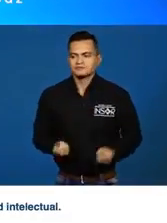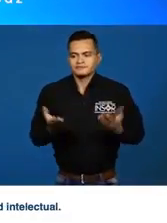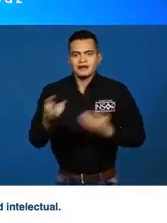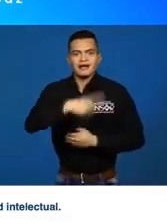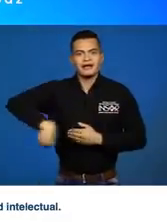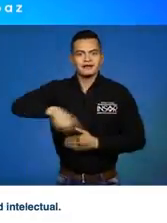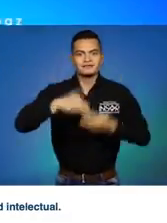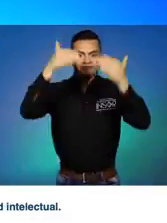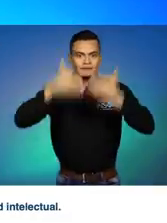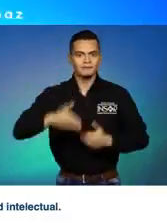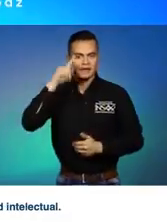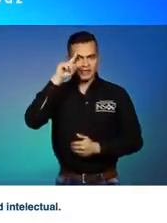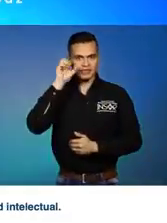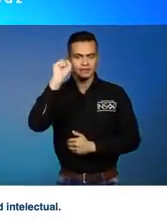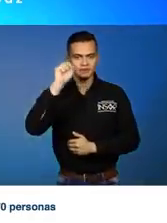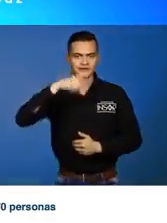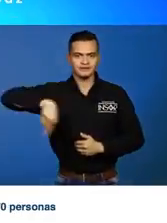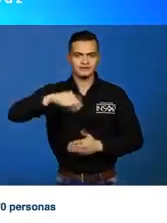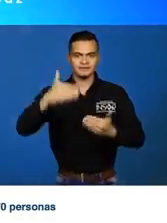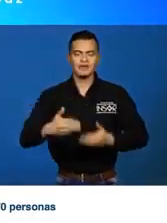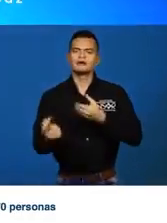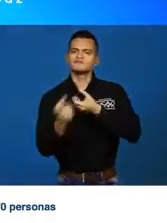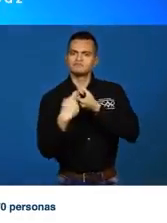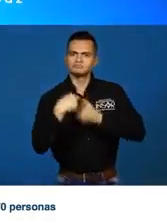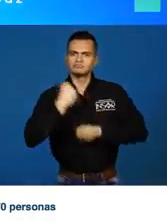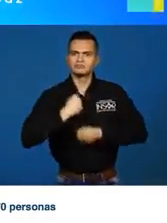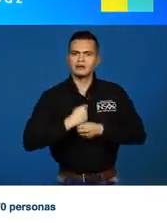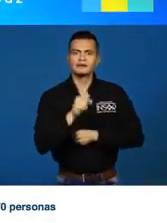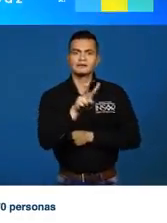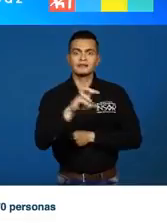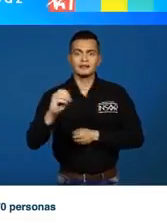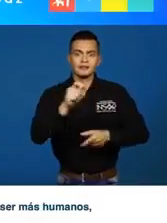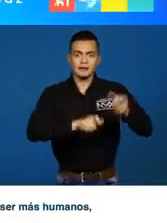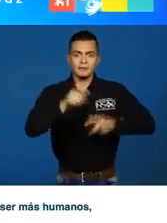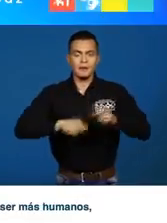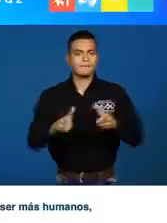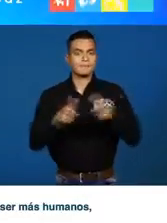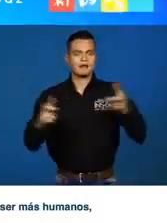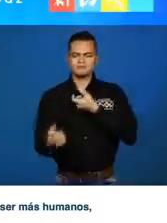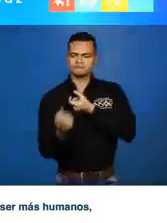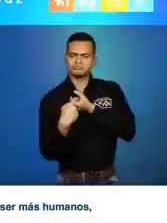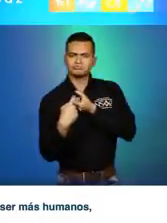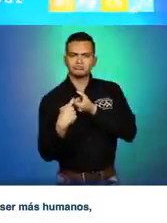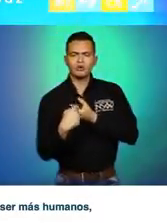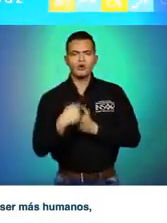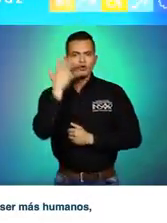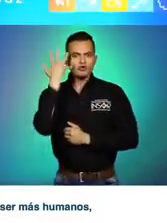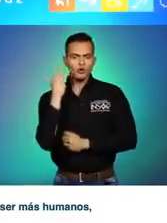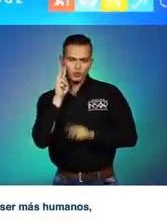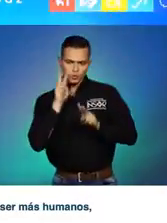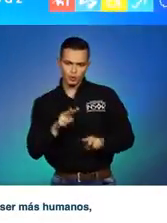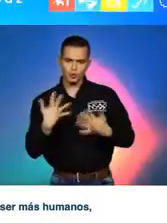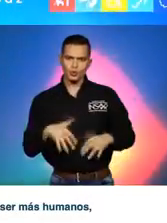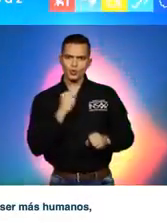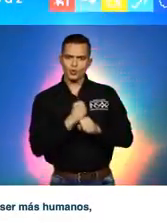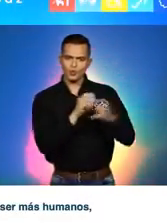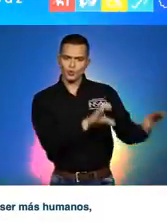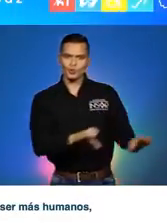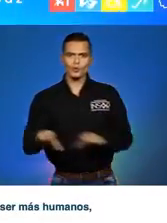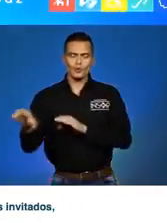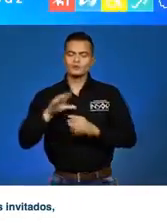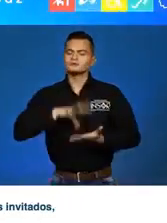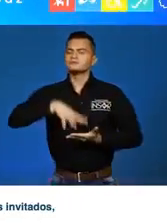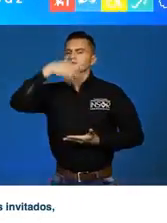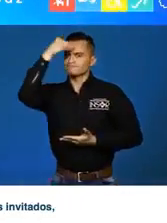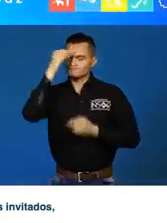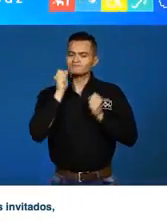con discapacidad intelectual. Actualmente son más de 70 personas que nos enseñan todos los días a ser más humanos,